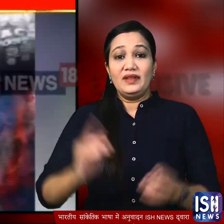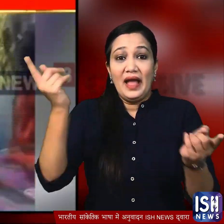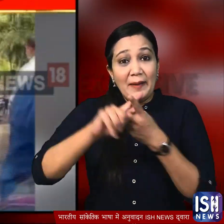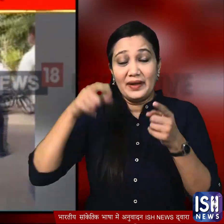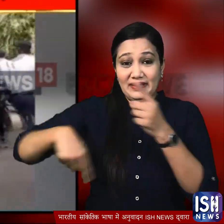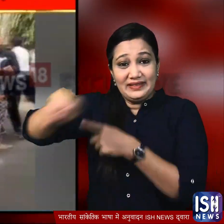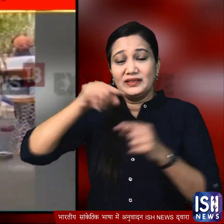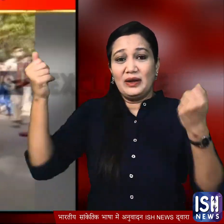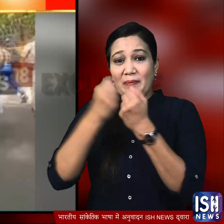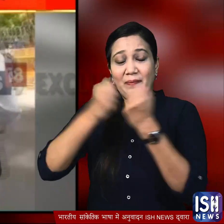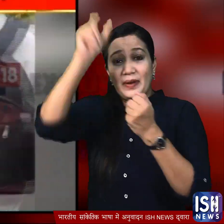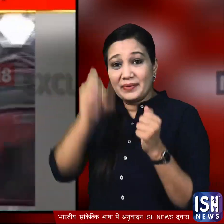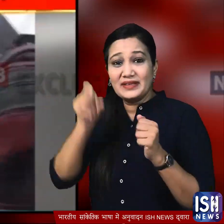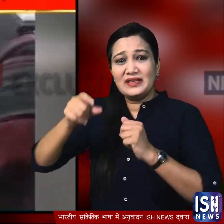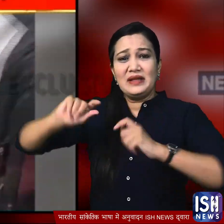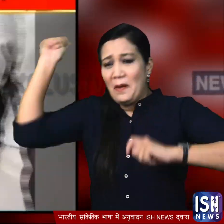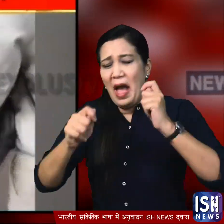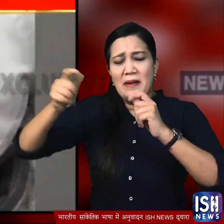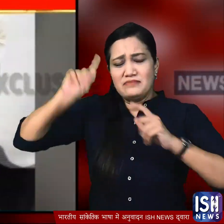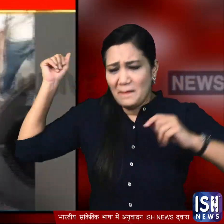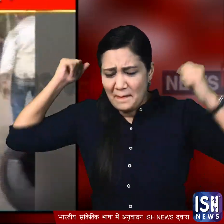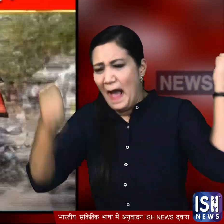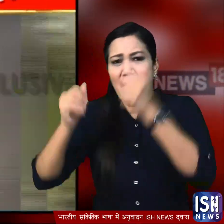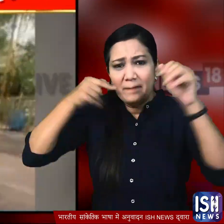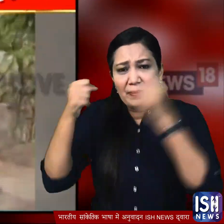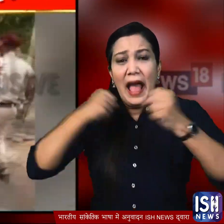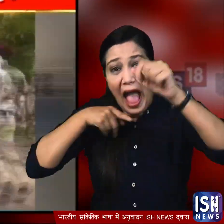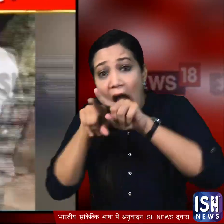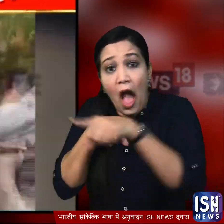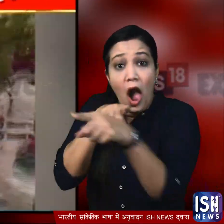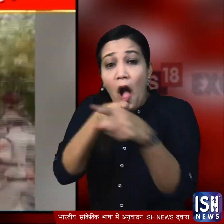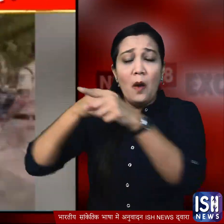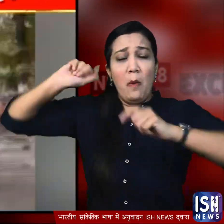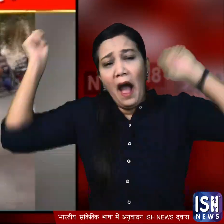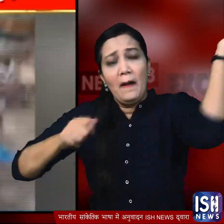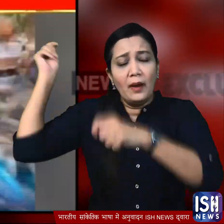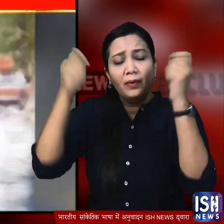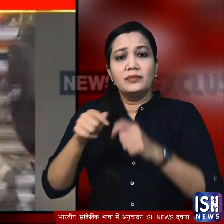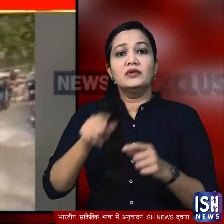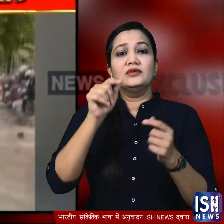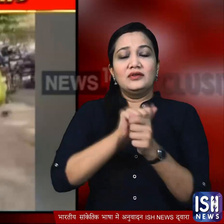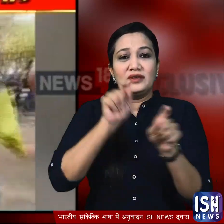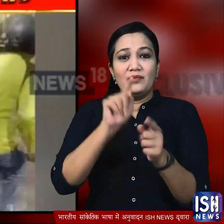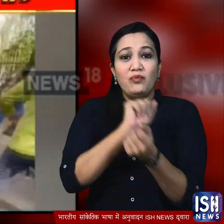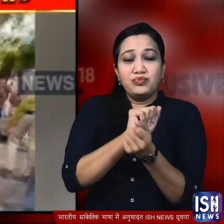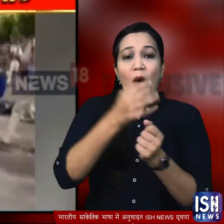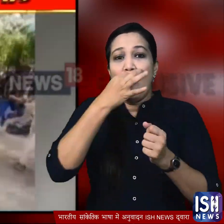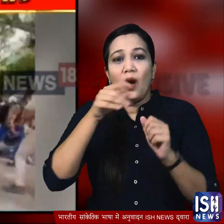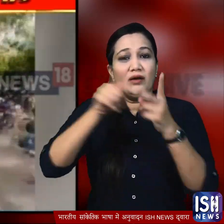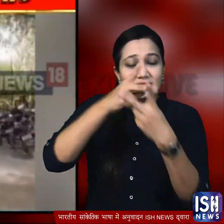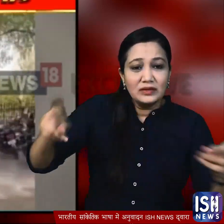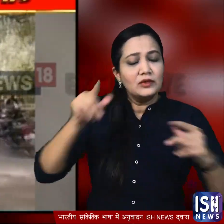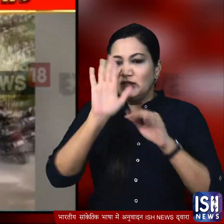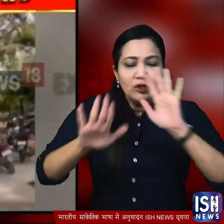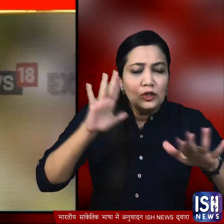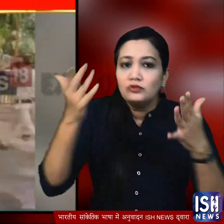इतना ही नहीं, उन लोगों ने सिविल डिफेंस कर्मचारियों को दौड़ा कर पीटा। उनके गुस्से को देखते हुए वहां मौजूद ट्रैफिक पुलिस वाले भी उन्हें शांत कराने